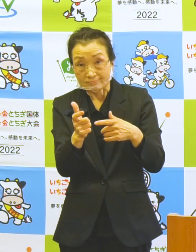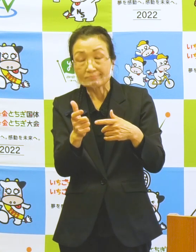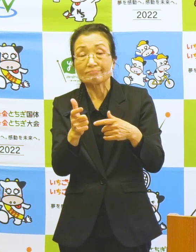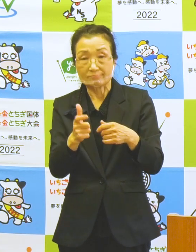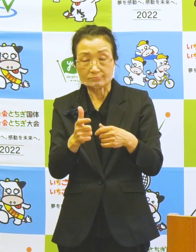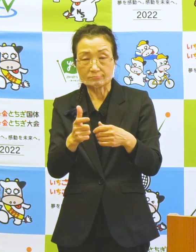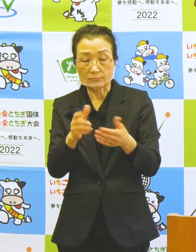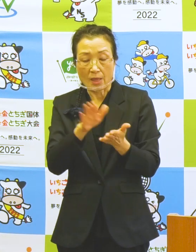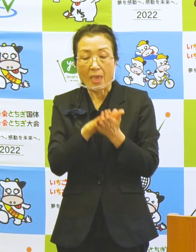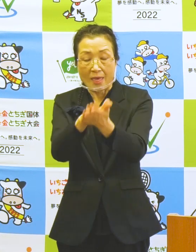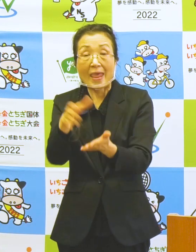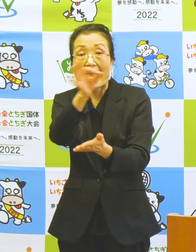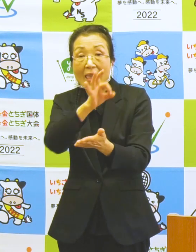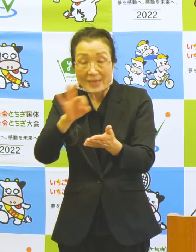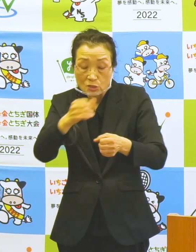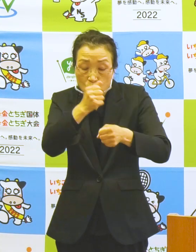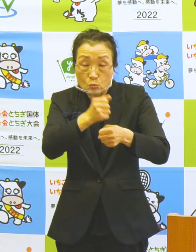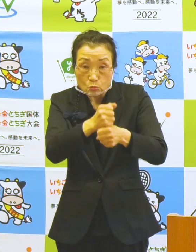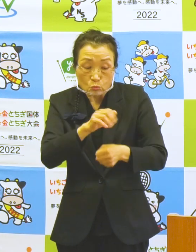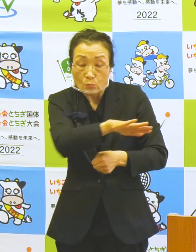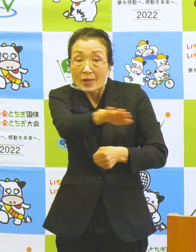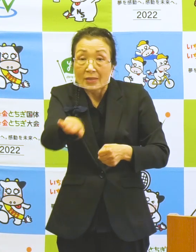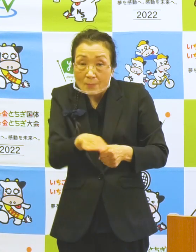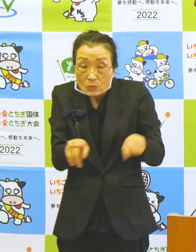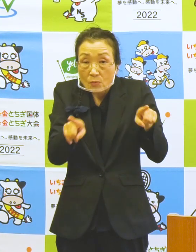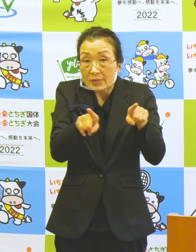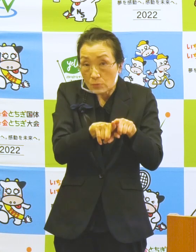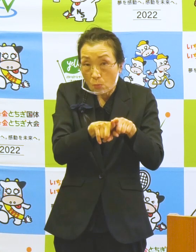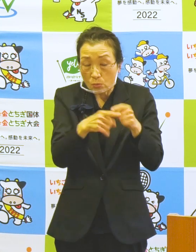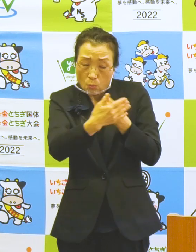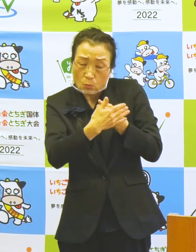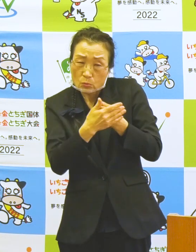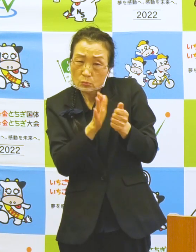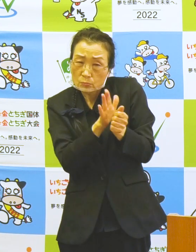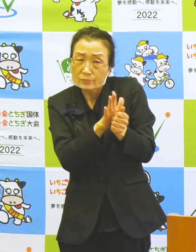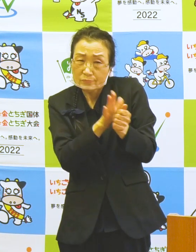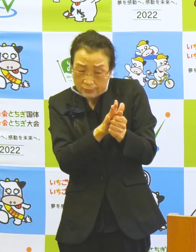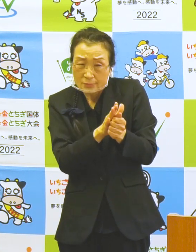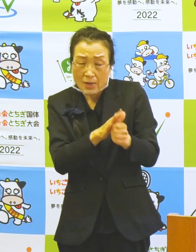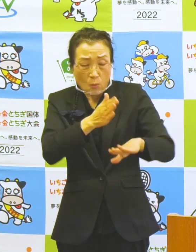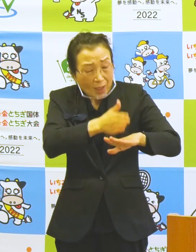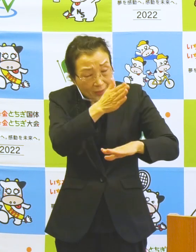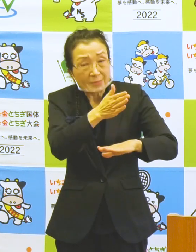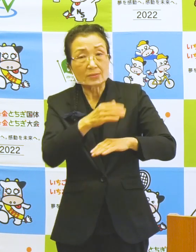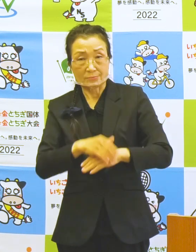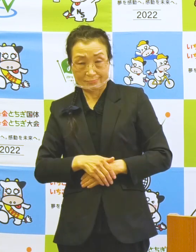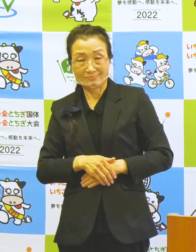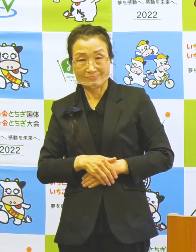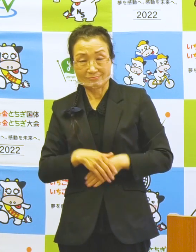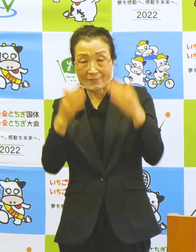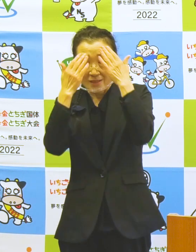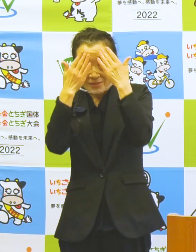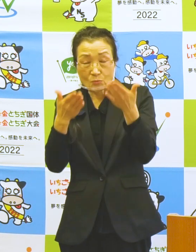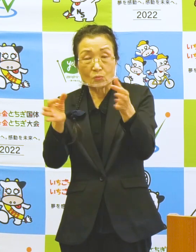様、そういった方々との二人三脚のおかげでもあります。ふるさと納税にご